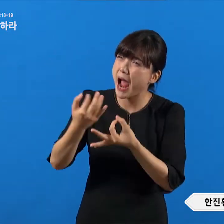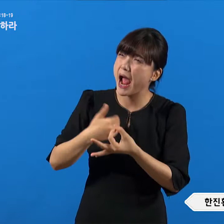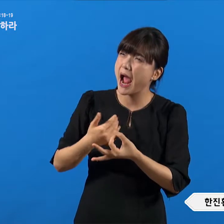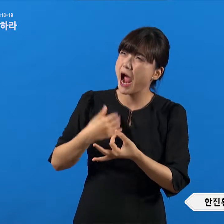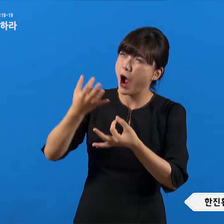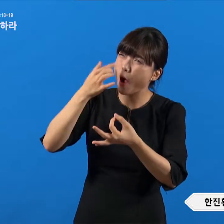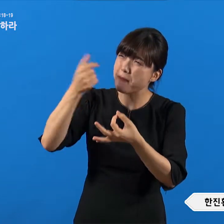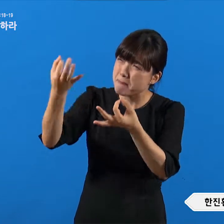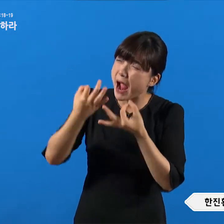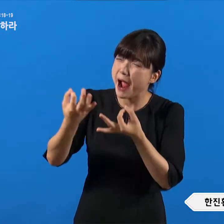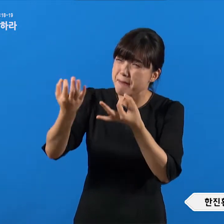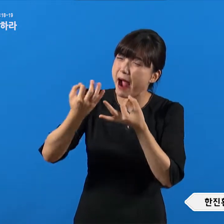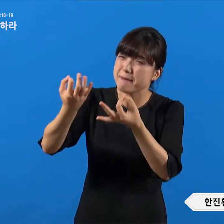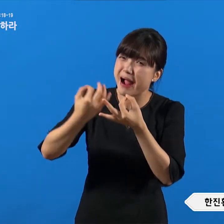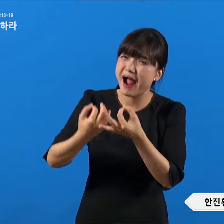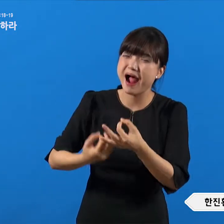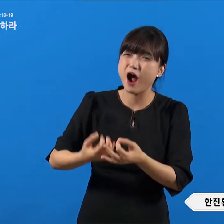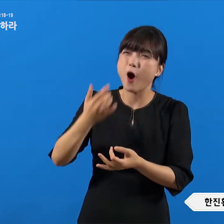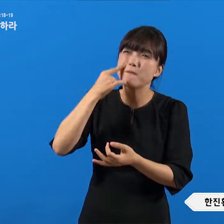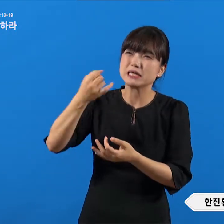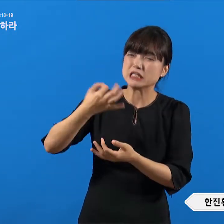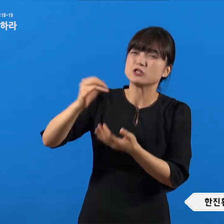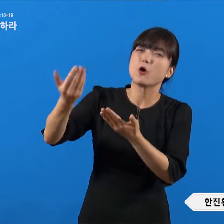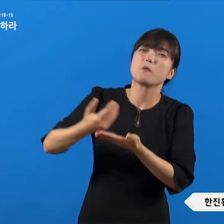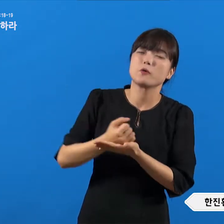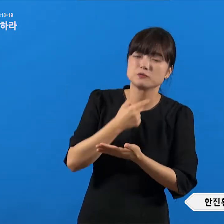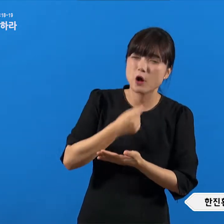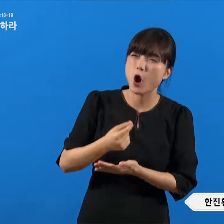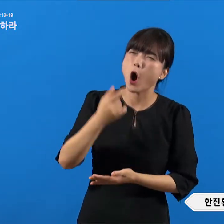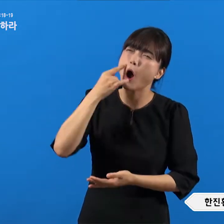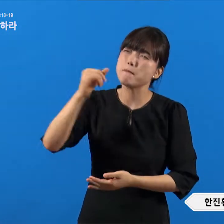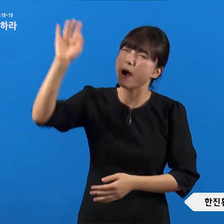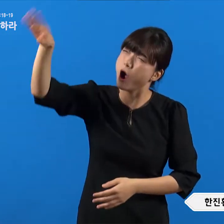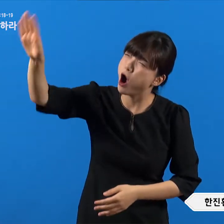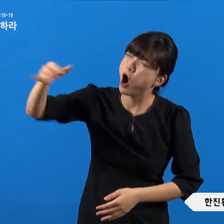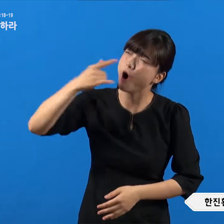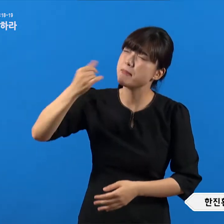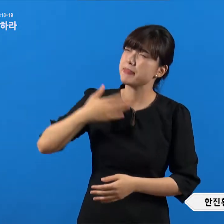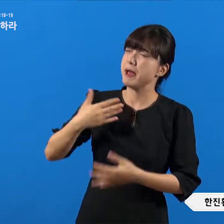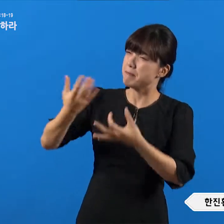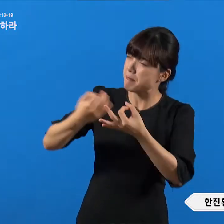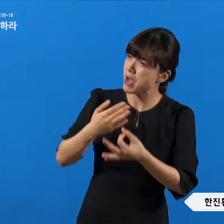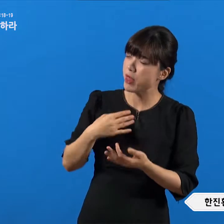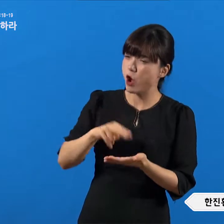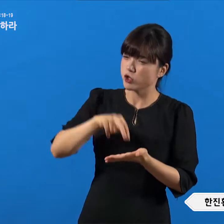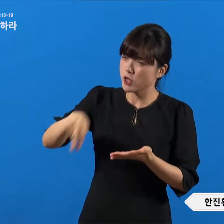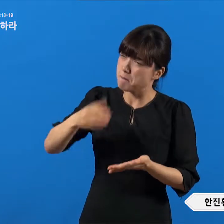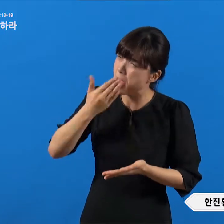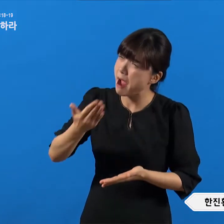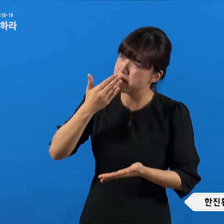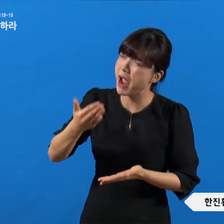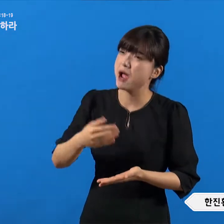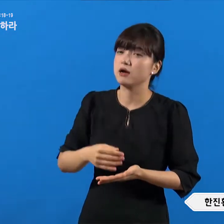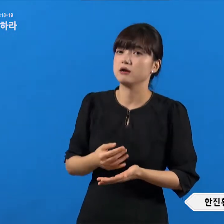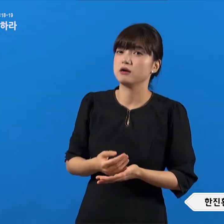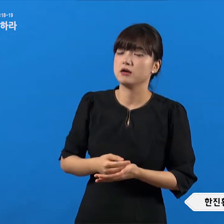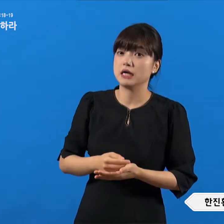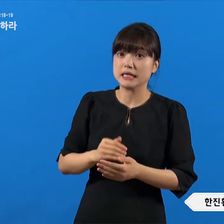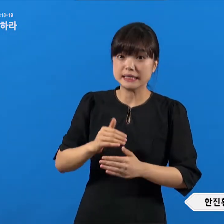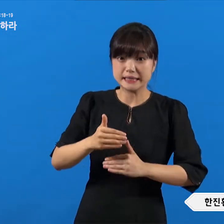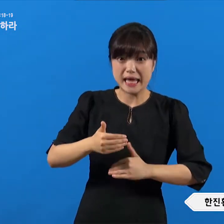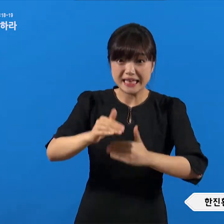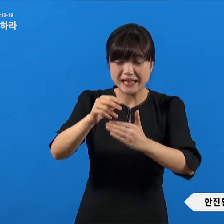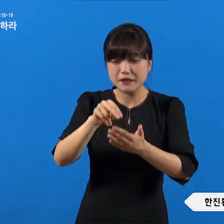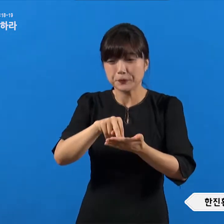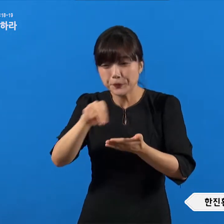했습니까? 아이가 그냥 엄마 앞에서 엄마 나 여기서 뛰어내릴 수 있어? 하고